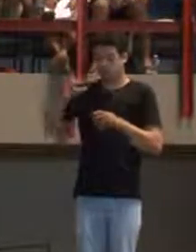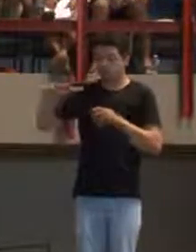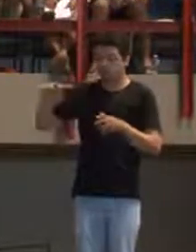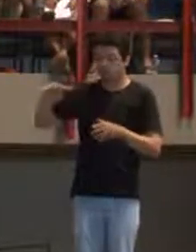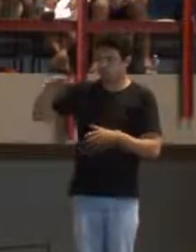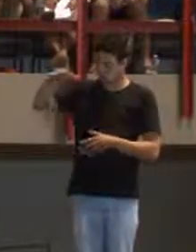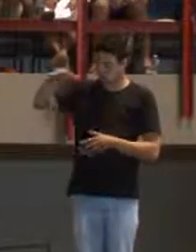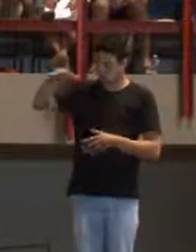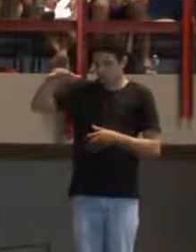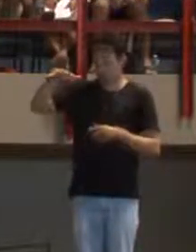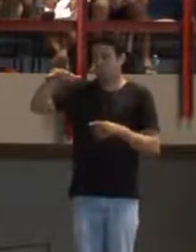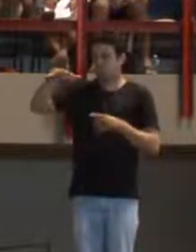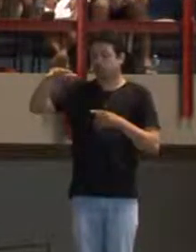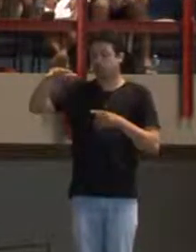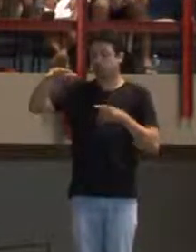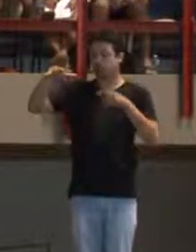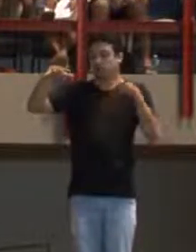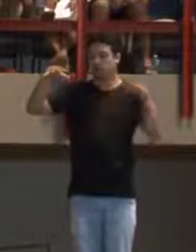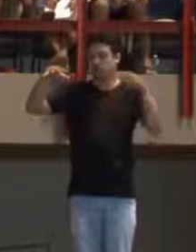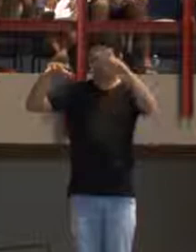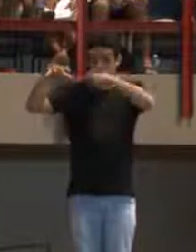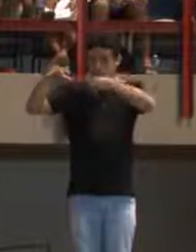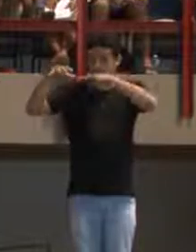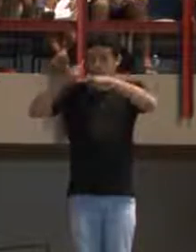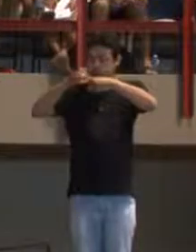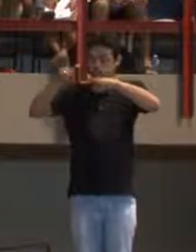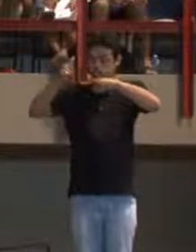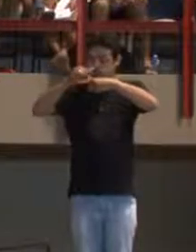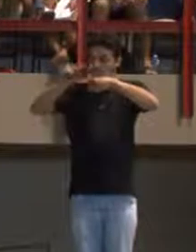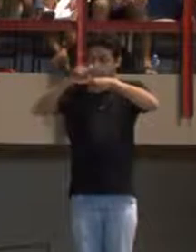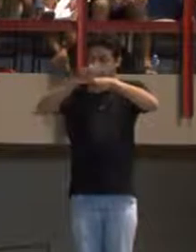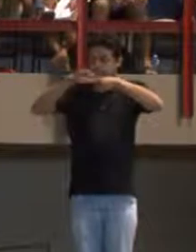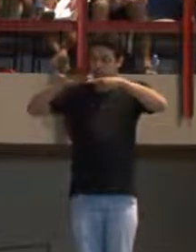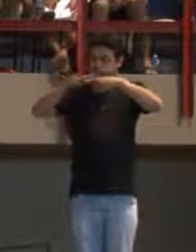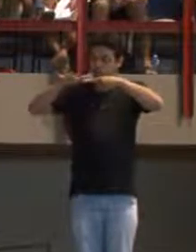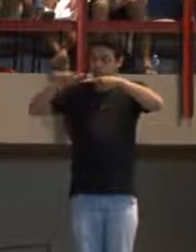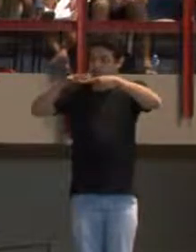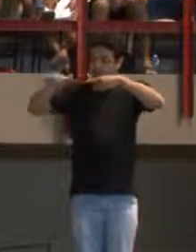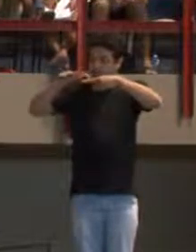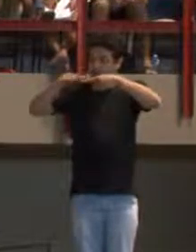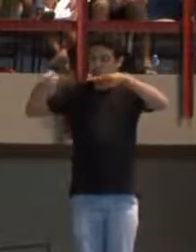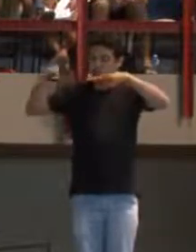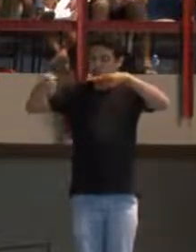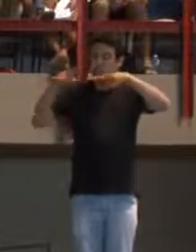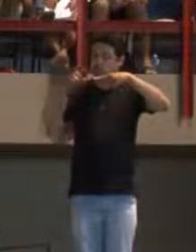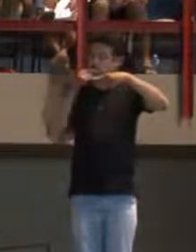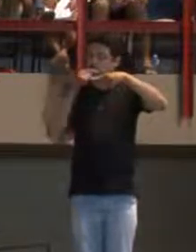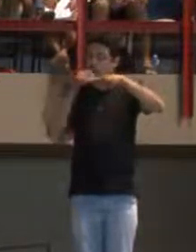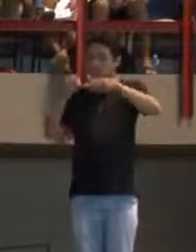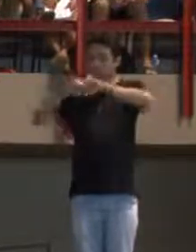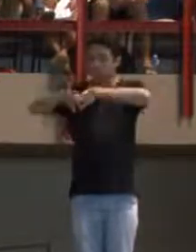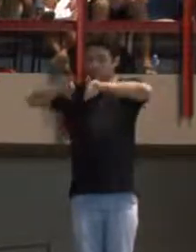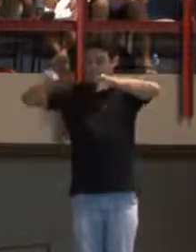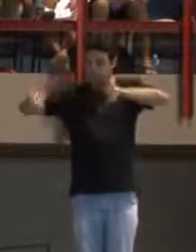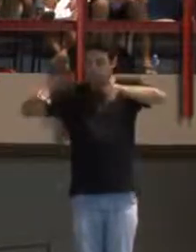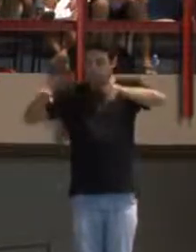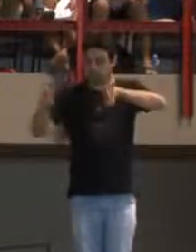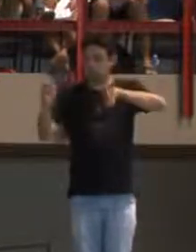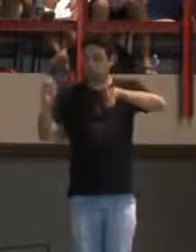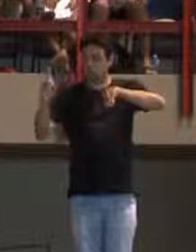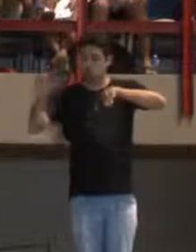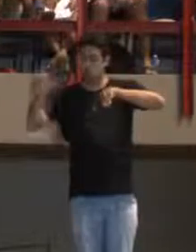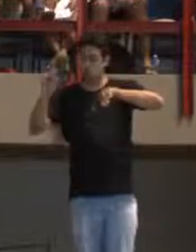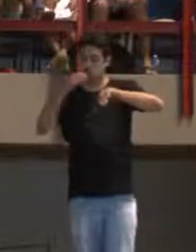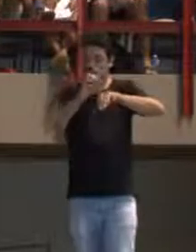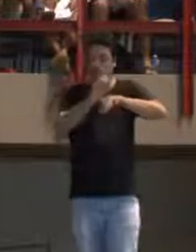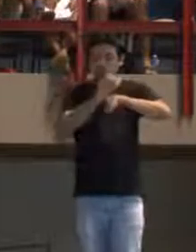vai passar uma corrente elétrica na água, e aí você decompõe a água em hidrogênio e